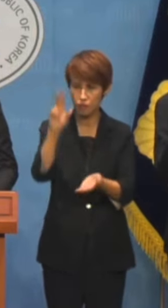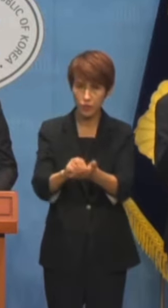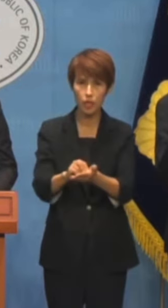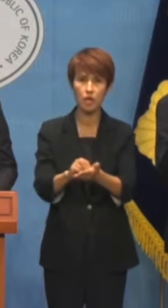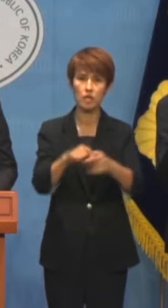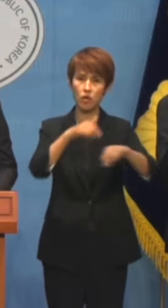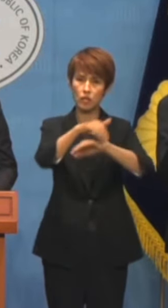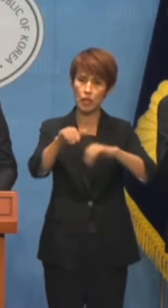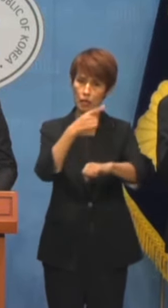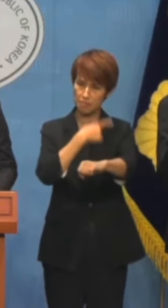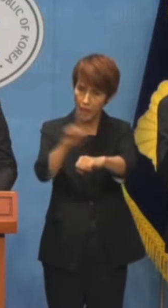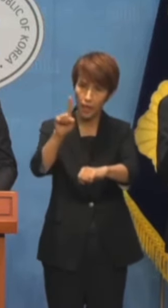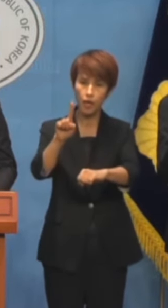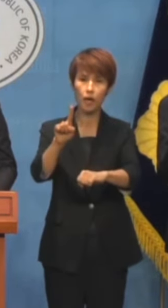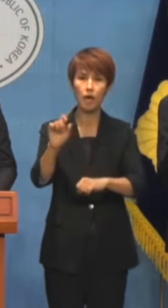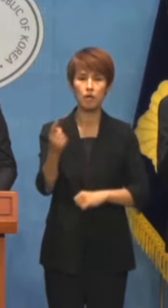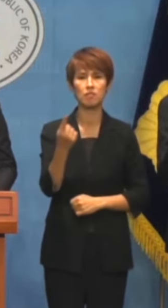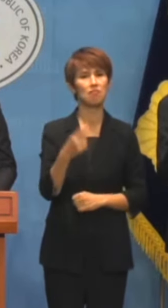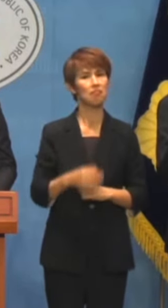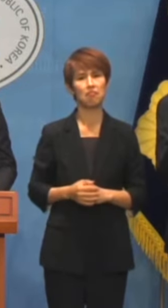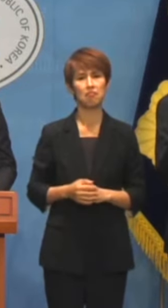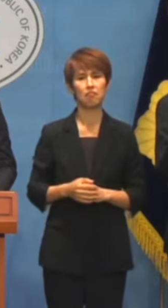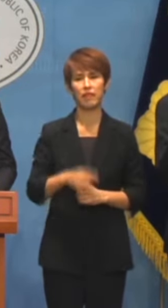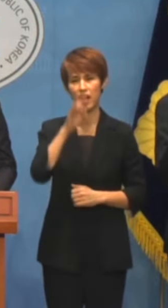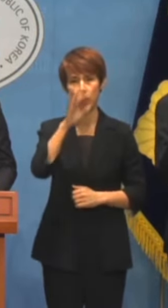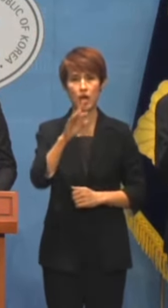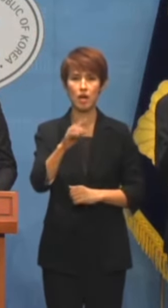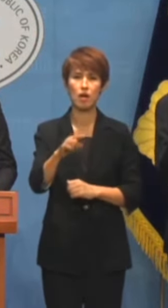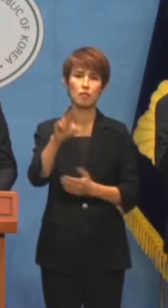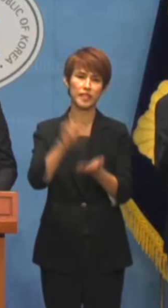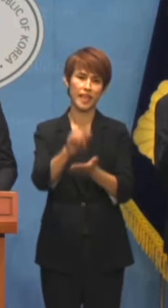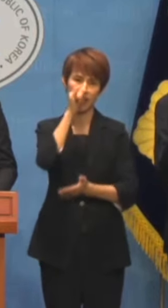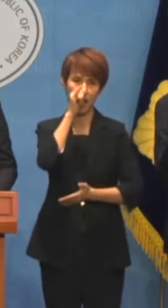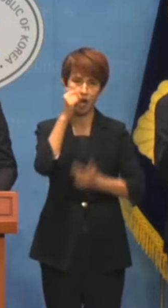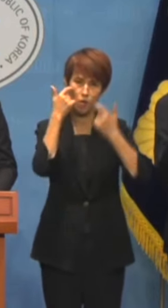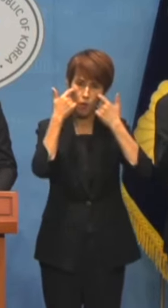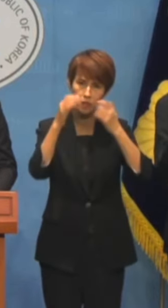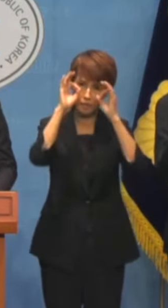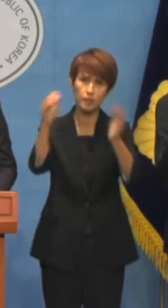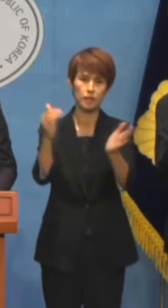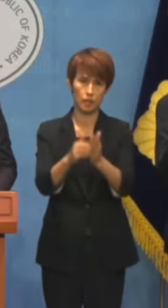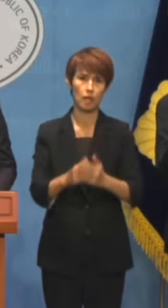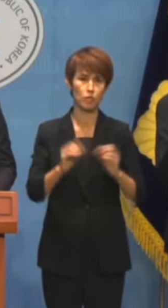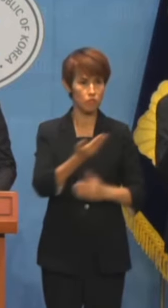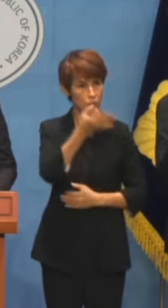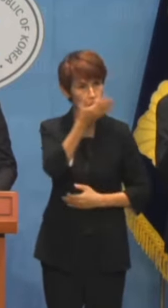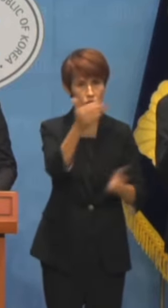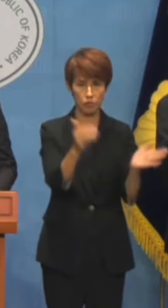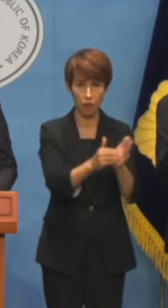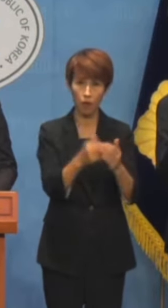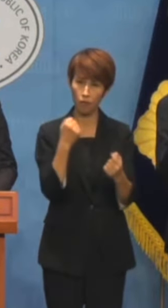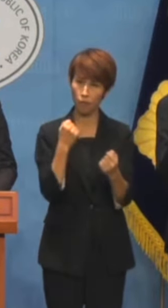정책 능력이 전무함을 이유로 자격 미달, 부적격한 후보자라는 것을 국민들께 보고 드렸다.